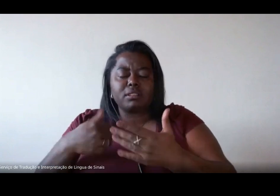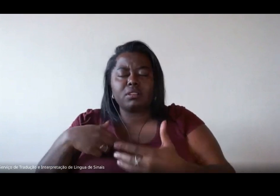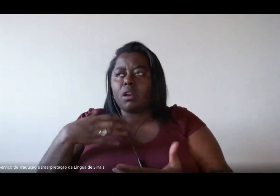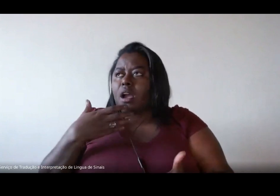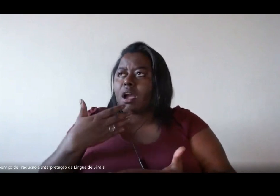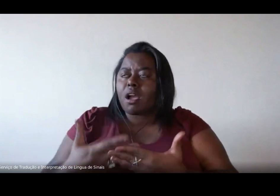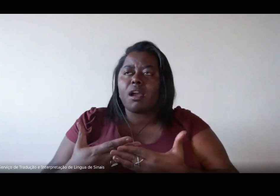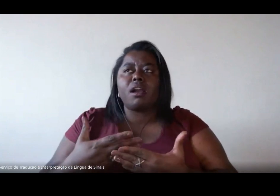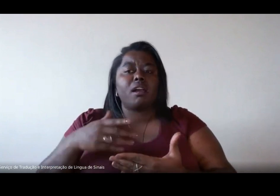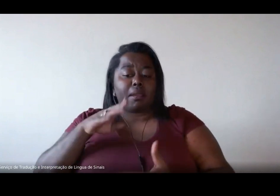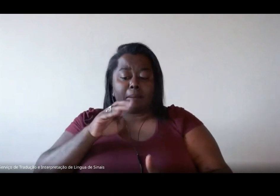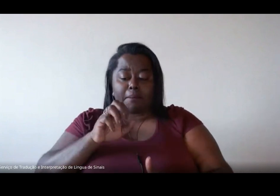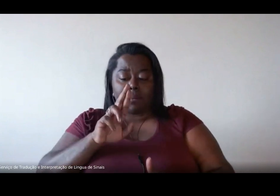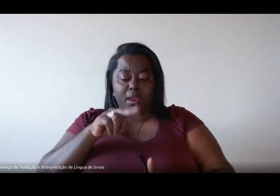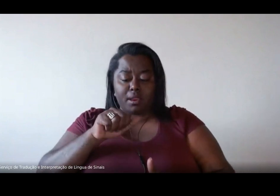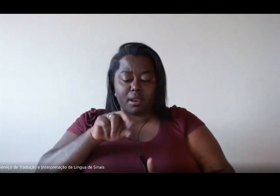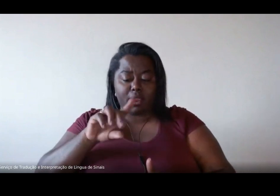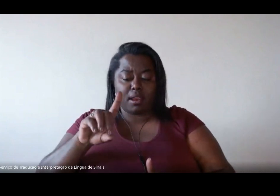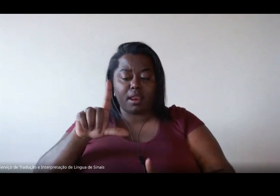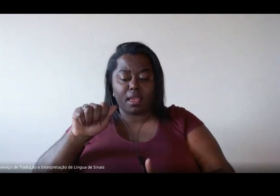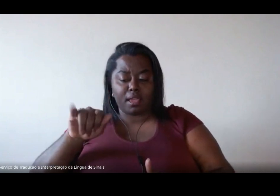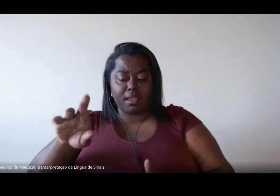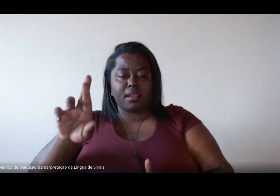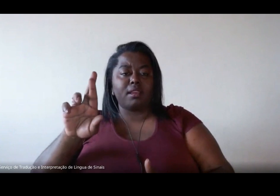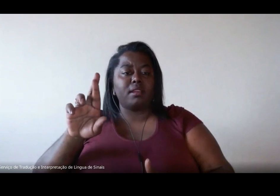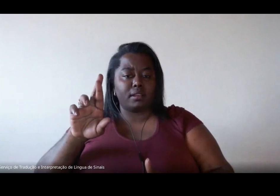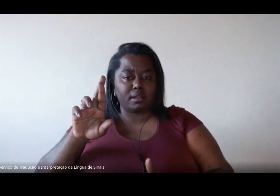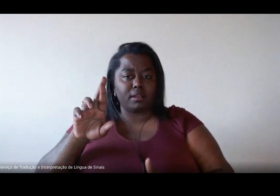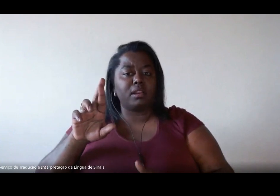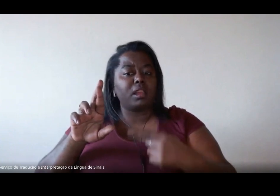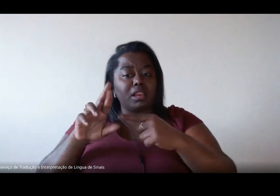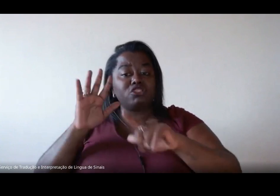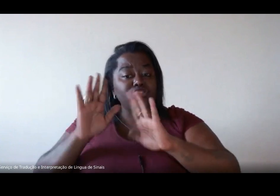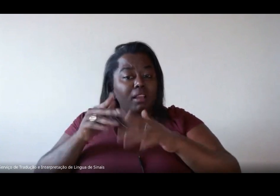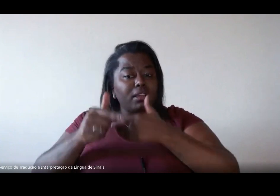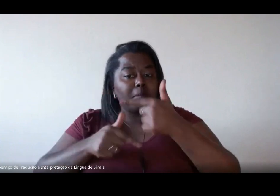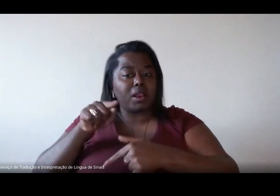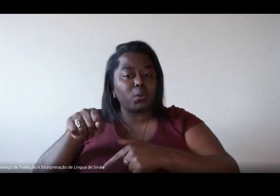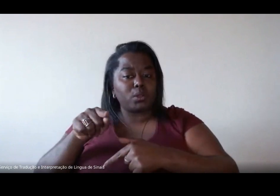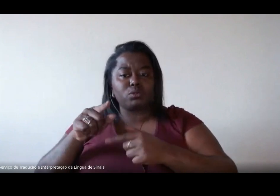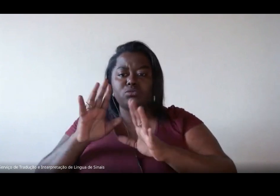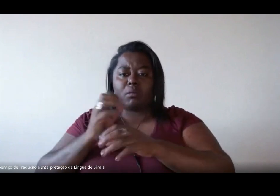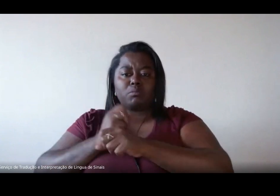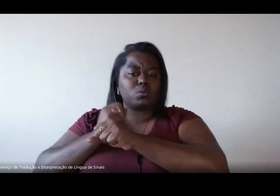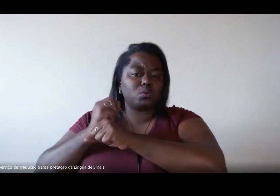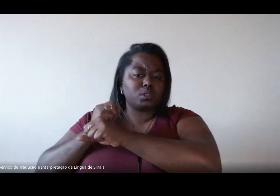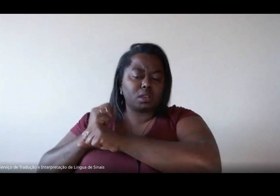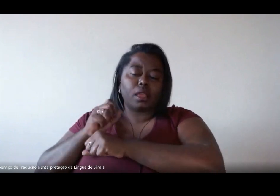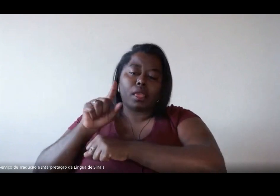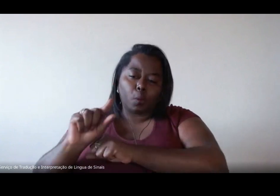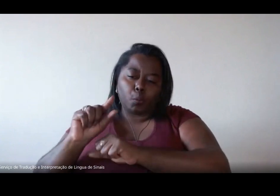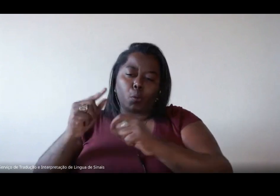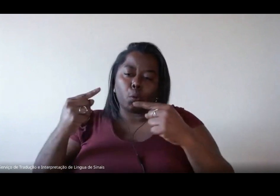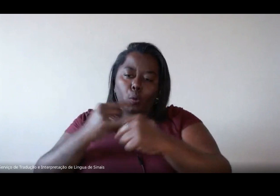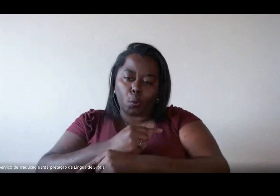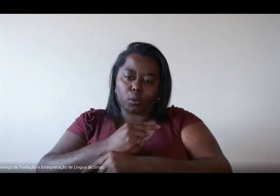já trabalha com isso há bastante tempo. Ele foi orientando o Bourdieu, mas ele vai um pouquinho contra o Bourdieu, porque